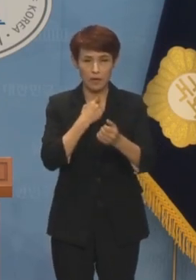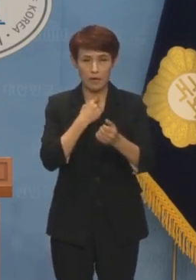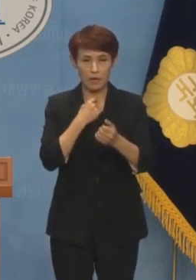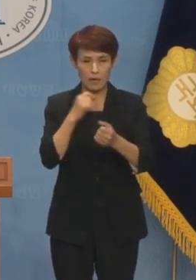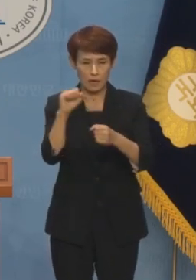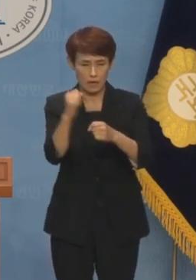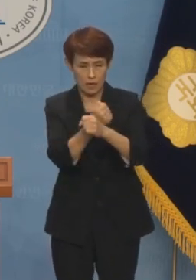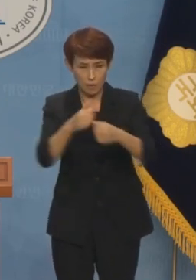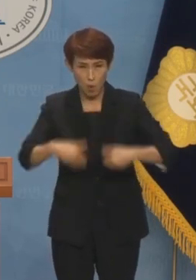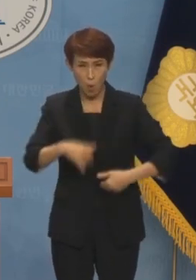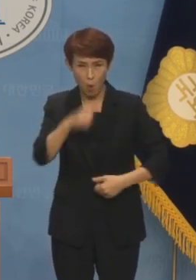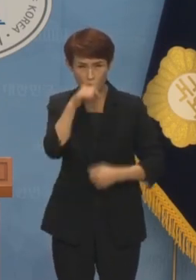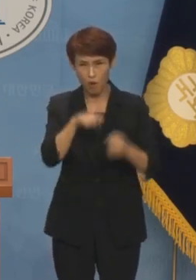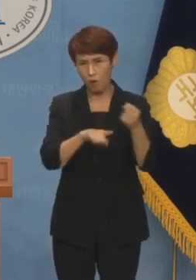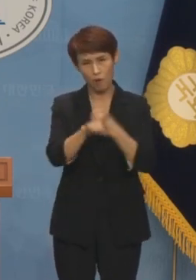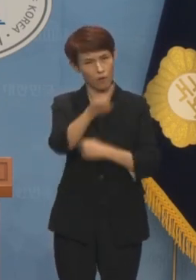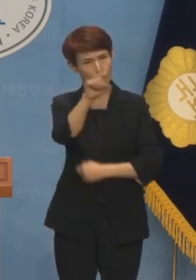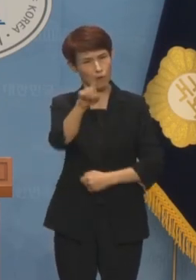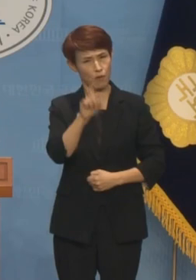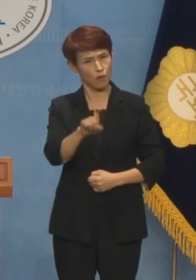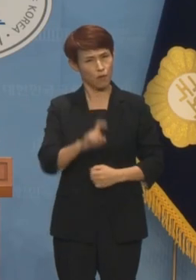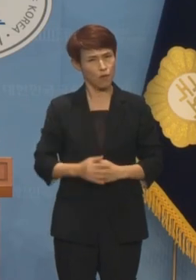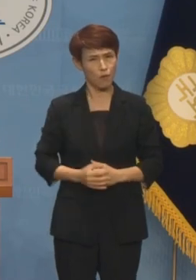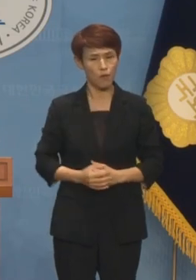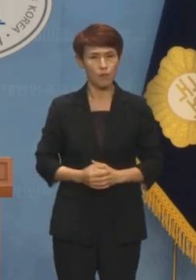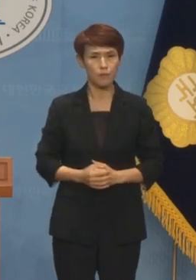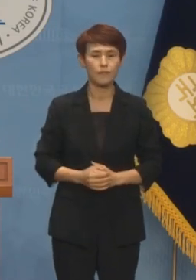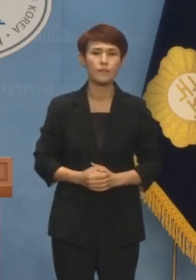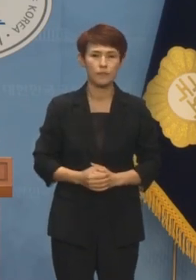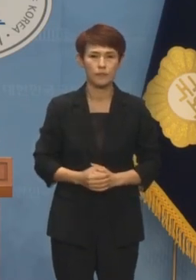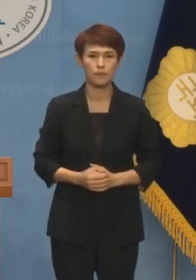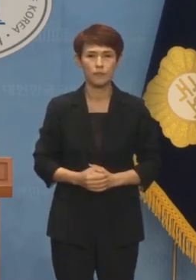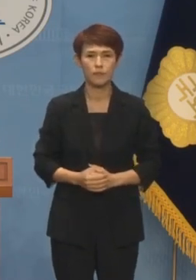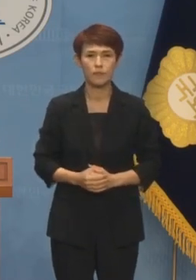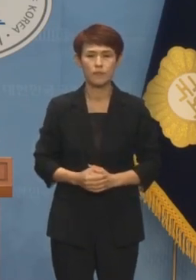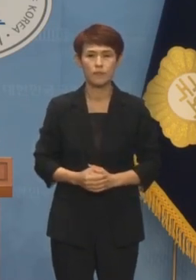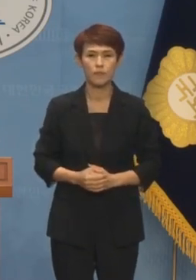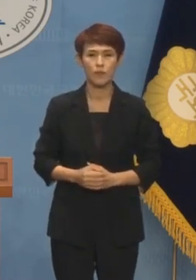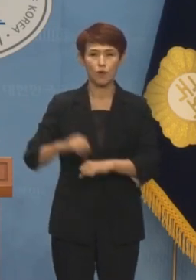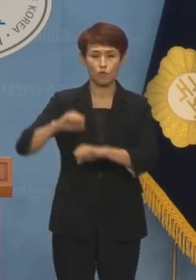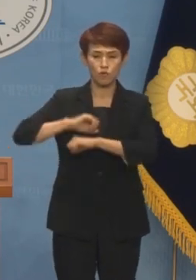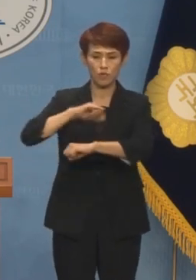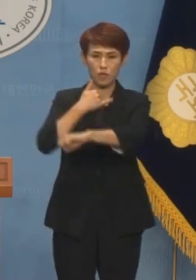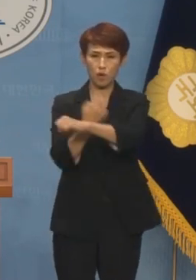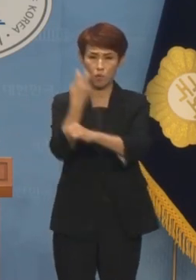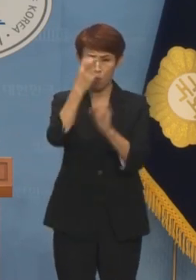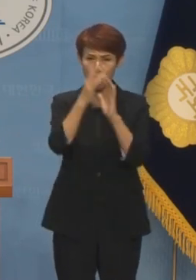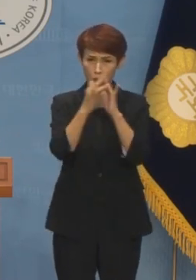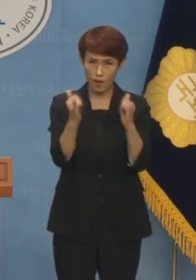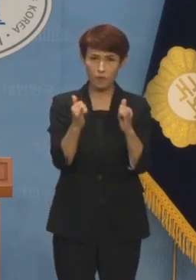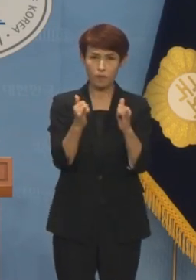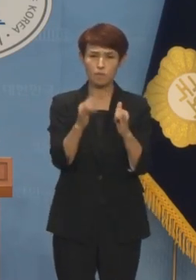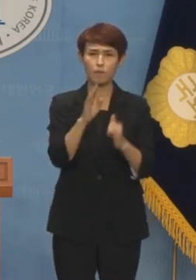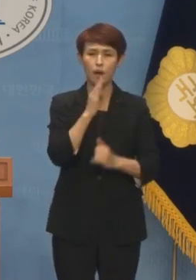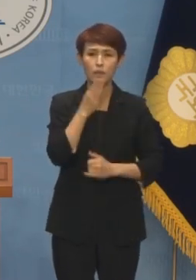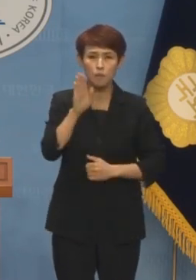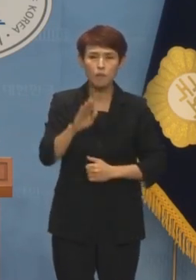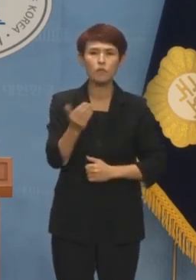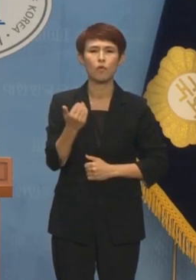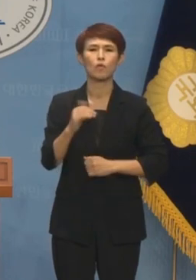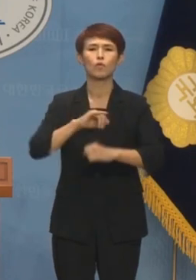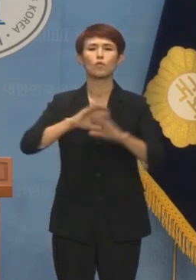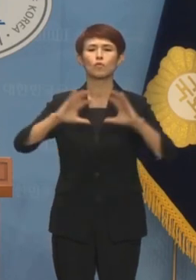할 긴급한 이유라도 있었다는 겁니까? 군인권 보호관 이전에